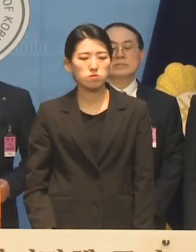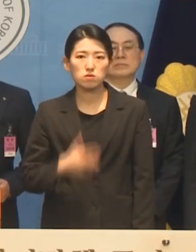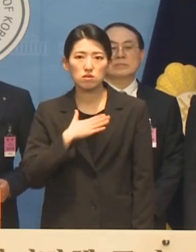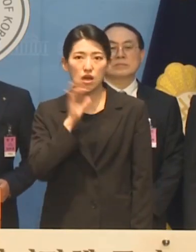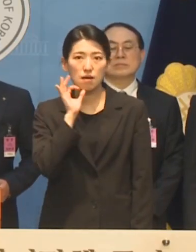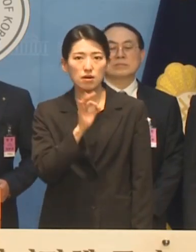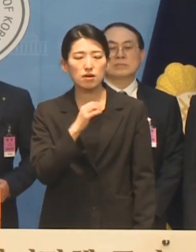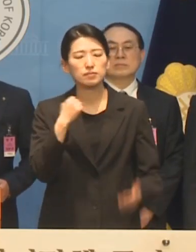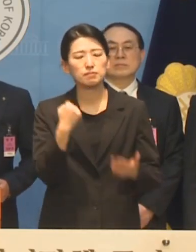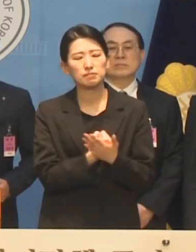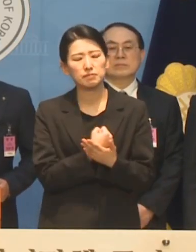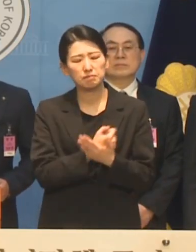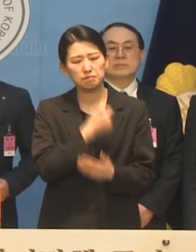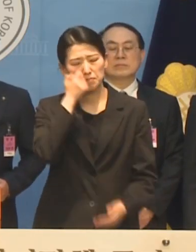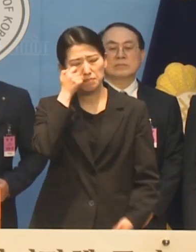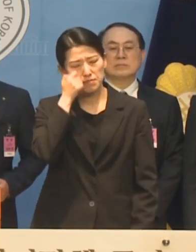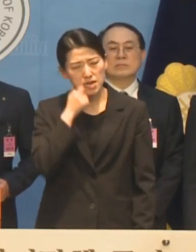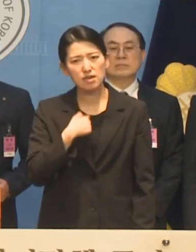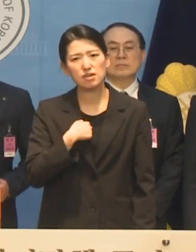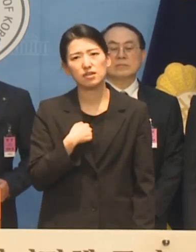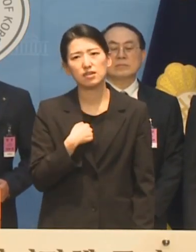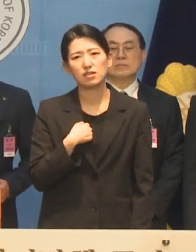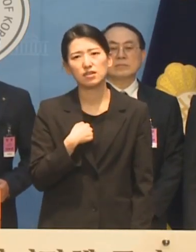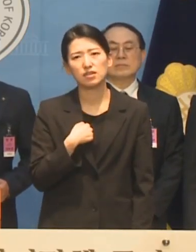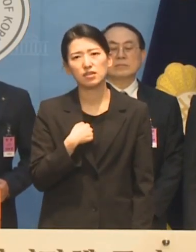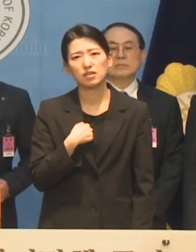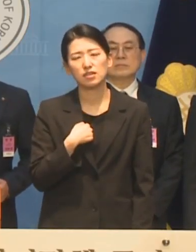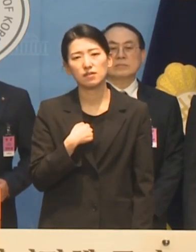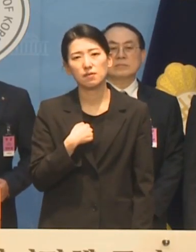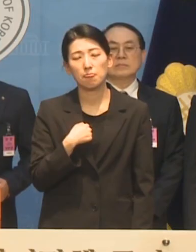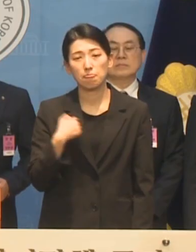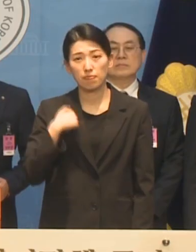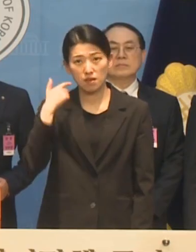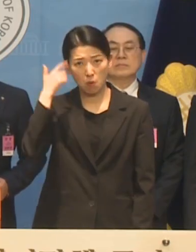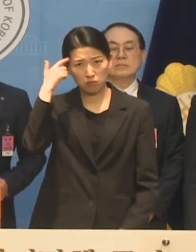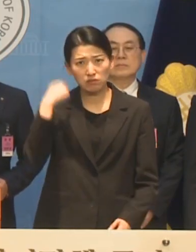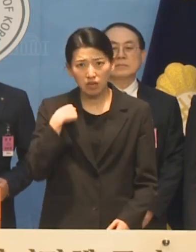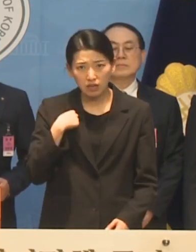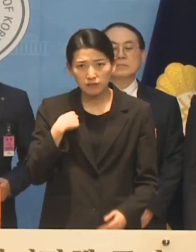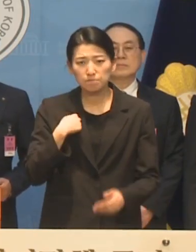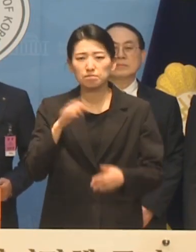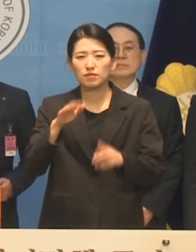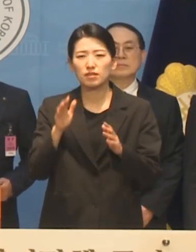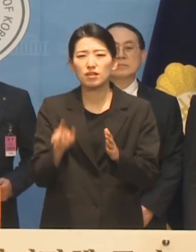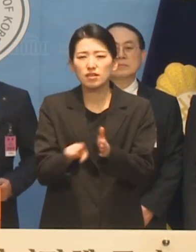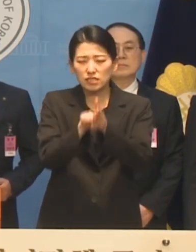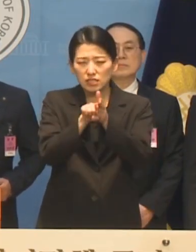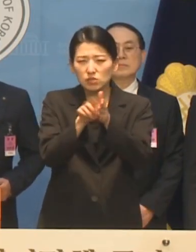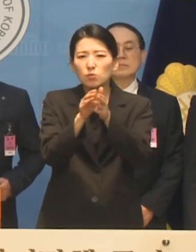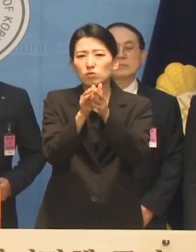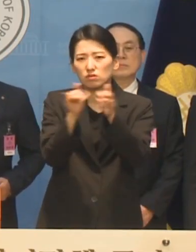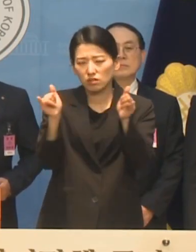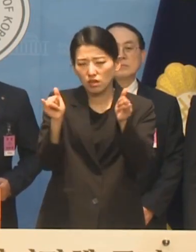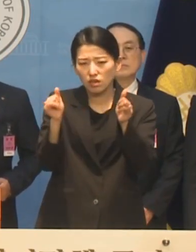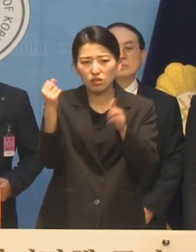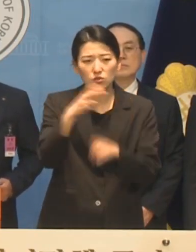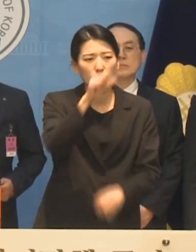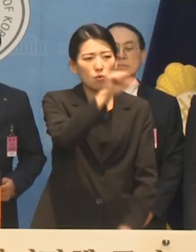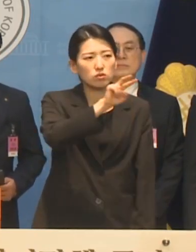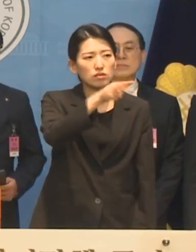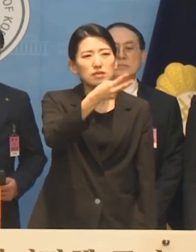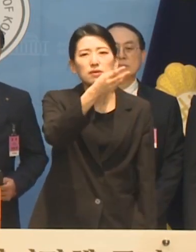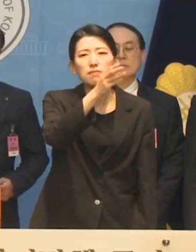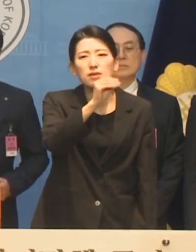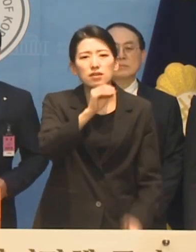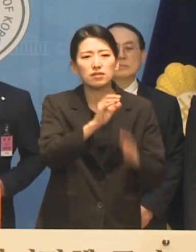아닙니다. 목사로서 대한민국의 성도들을 위해 기도하는, 우리 5,200만 국민들을 위해 이